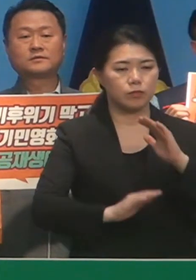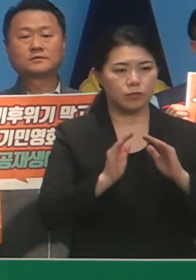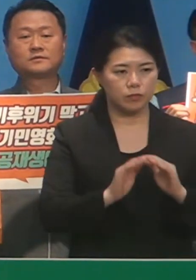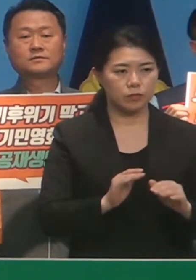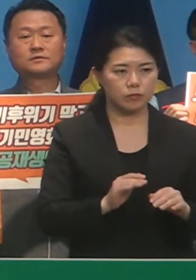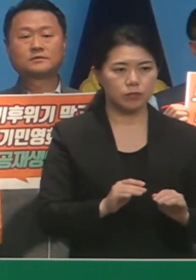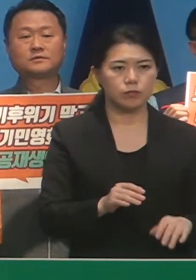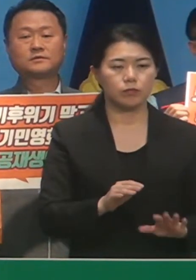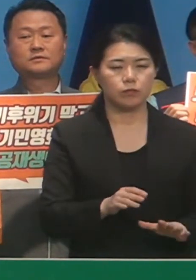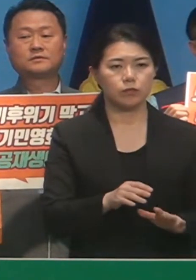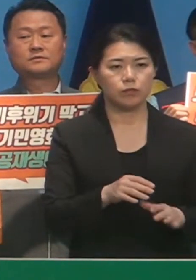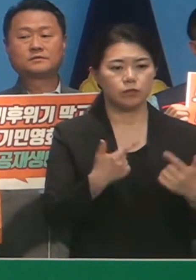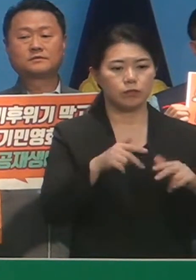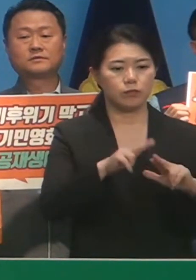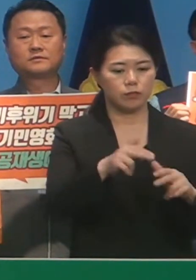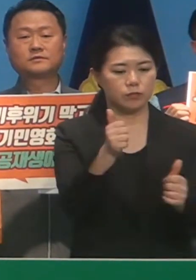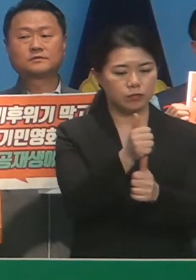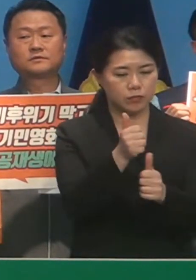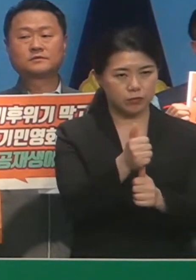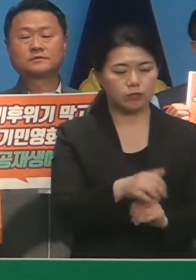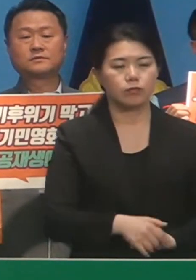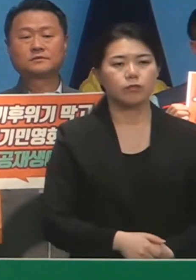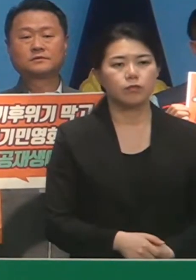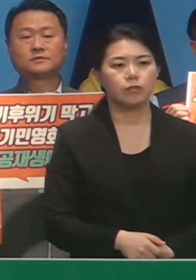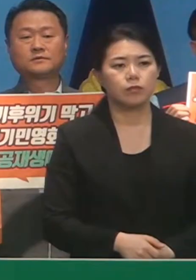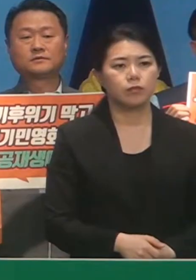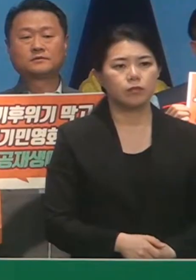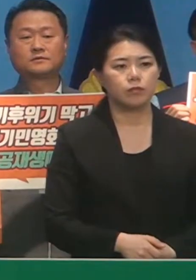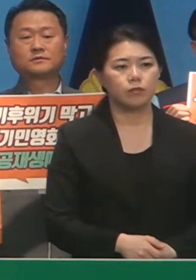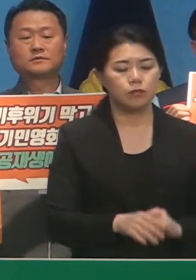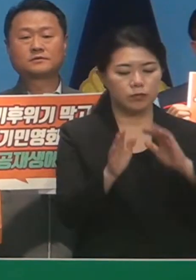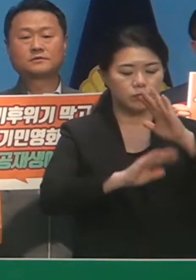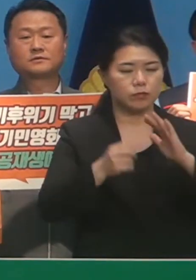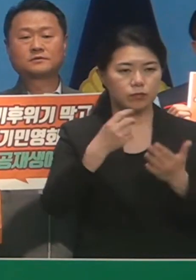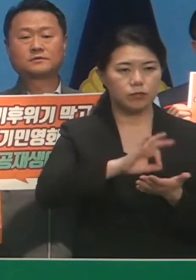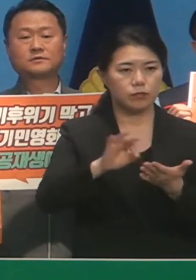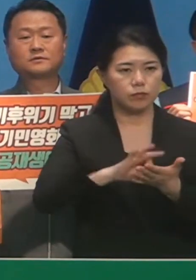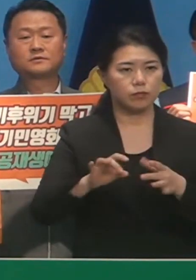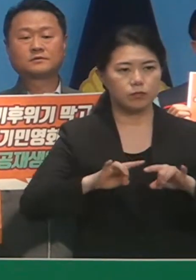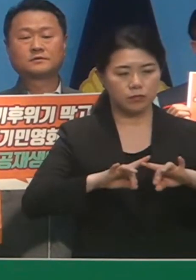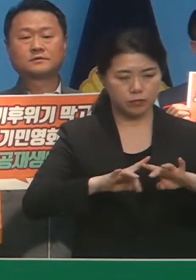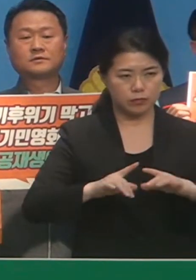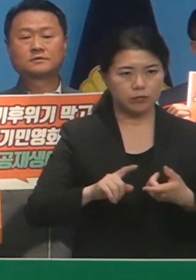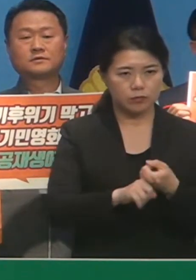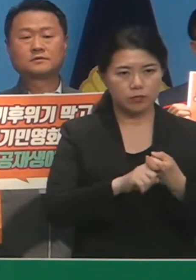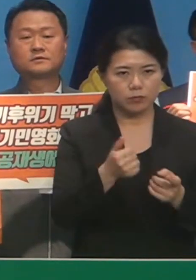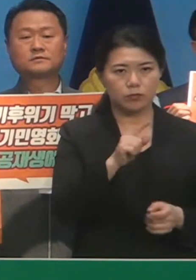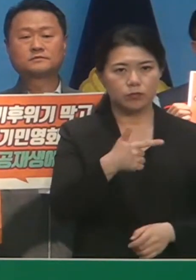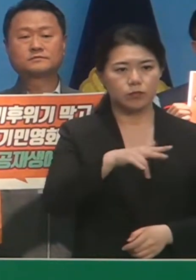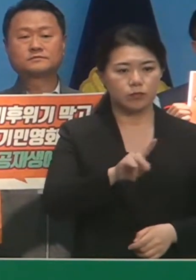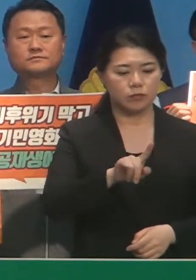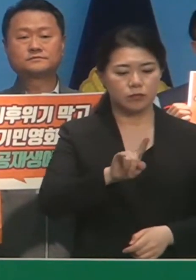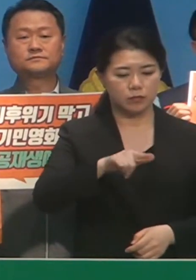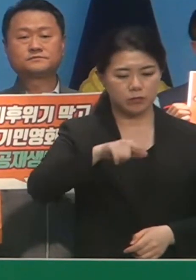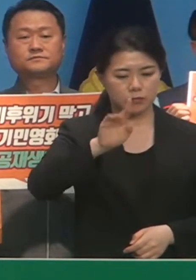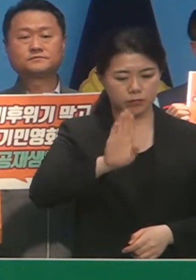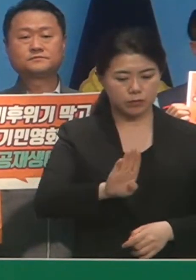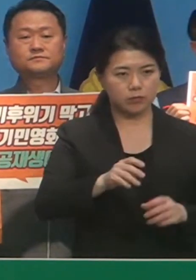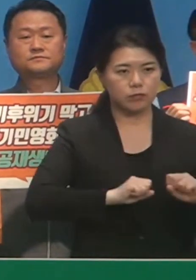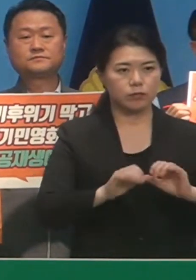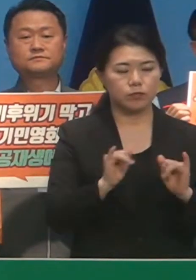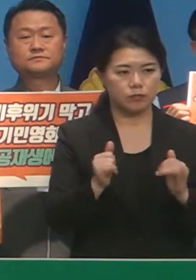송민 상임부위원장님 참석해 주셨습니다. 공공재생에너지연대 한재갑 활동가님 참석해